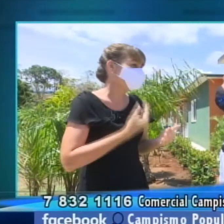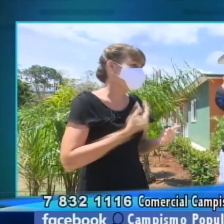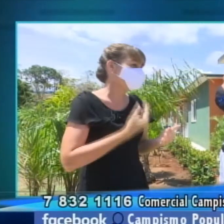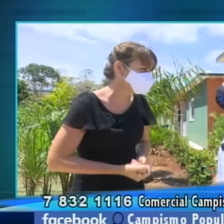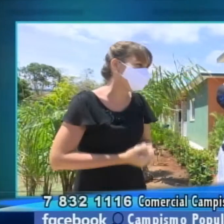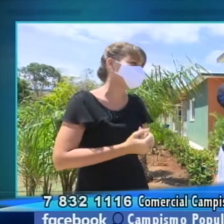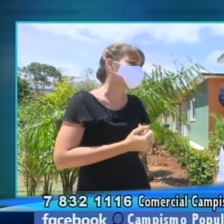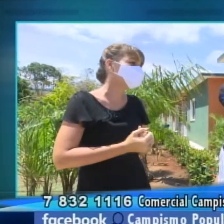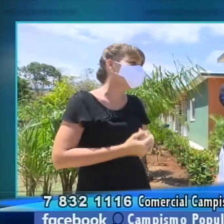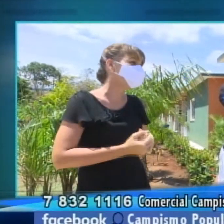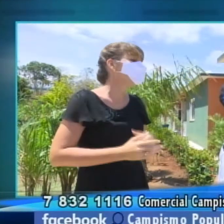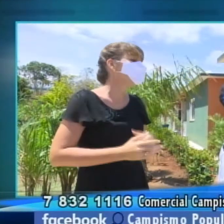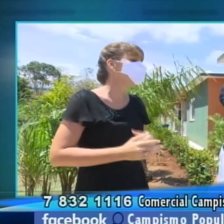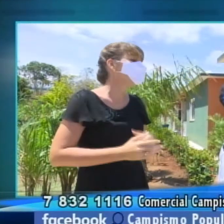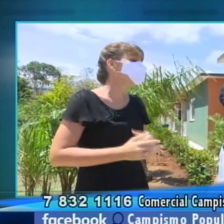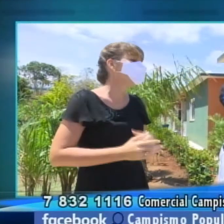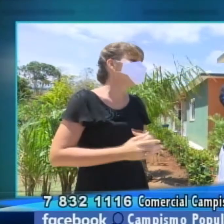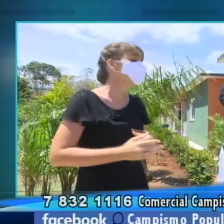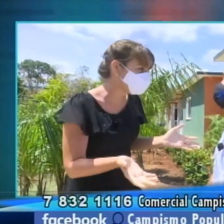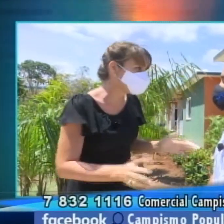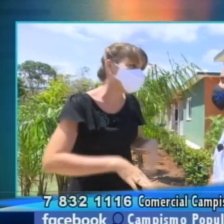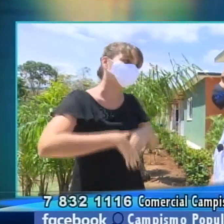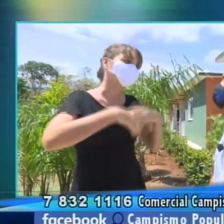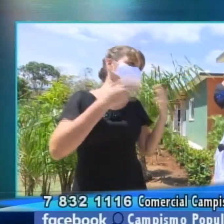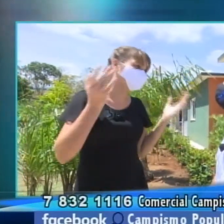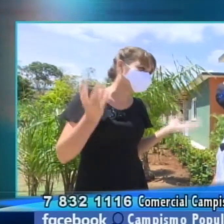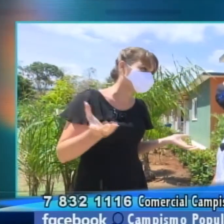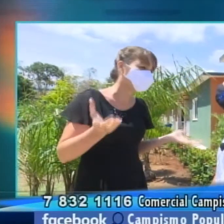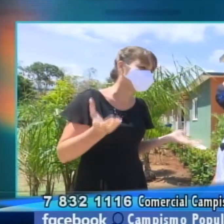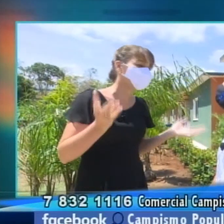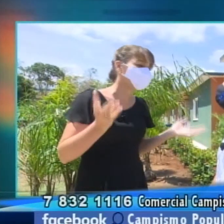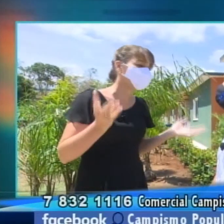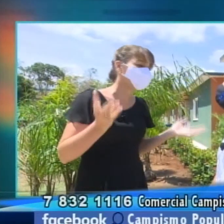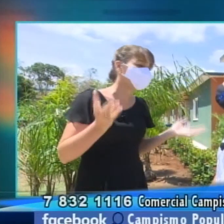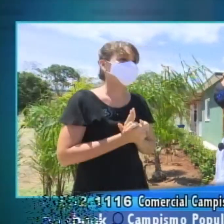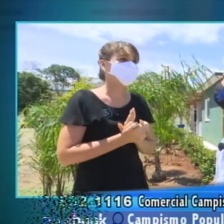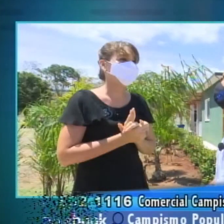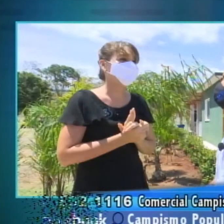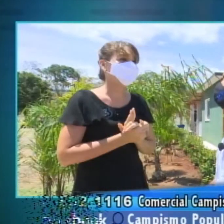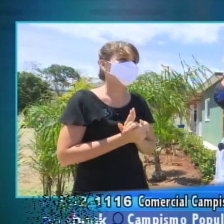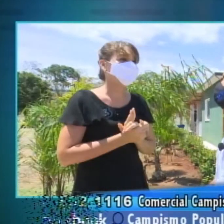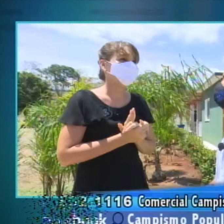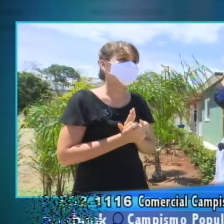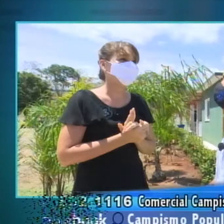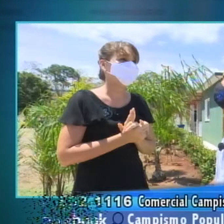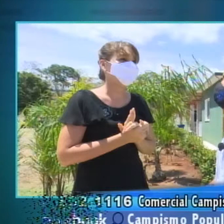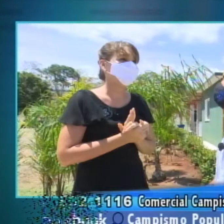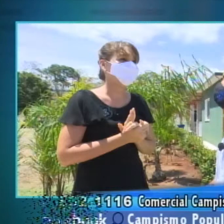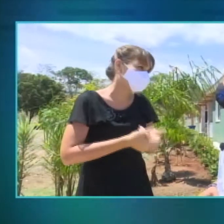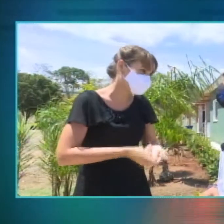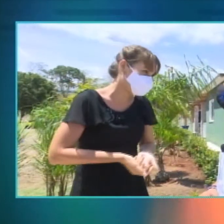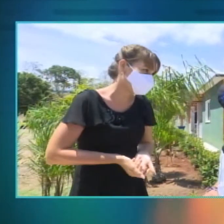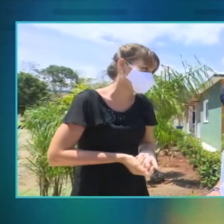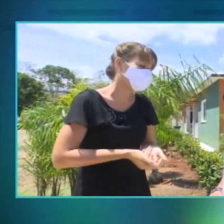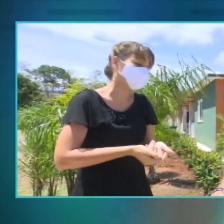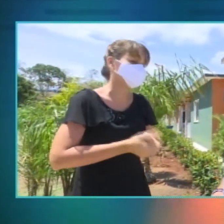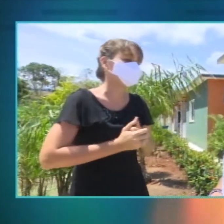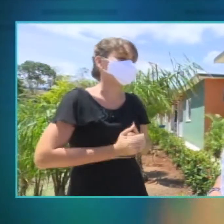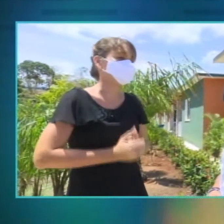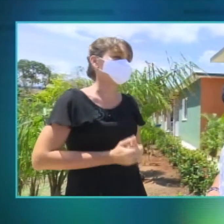Jardín Botánico, a la famosa Finca de los Monos que tanto deslumbró a nuestro pueblo con motivo del 500